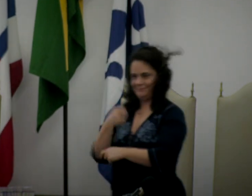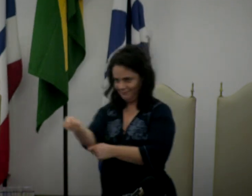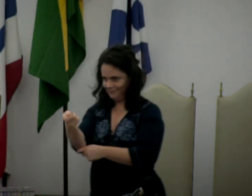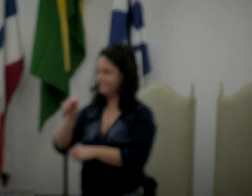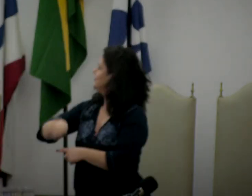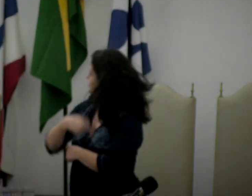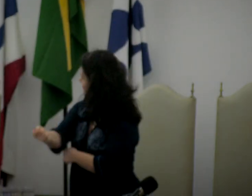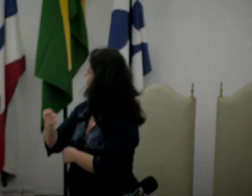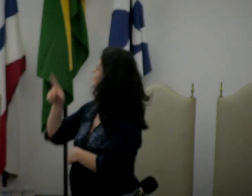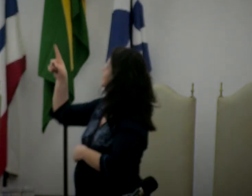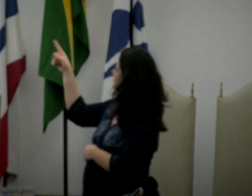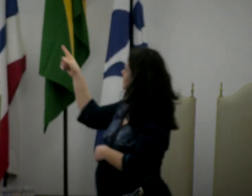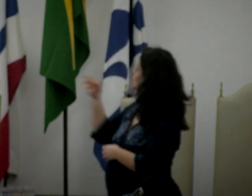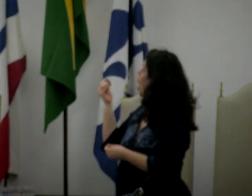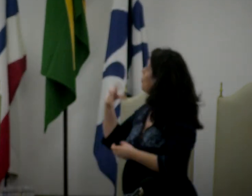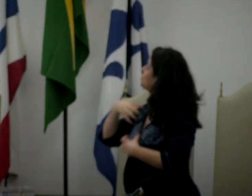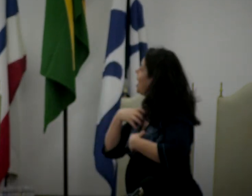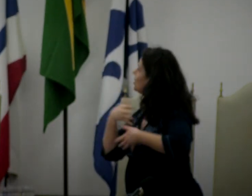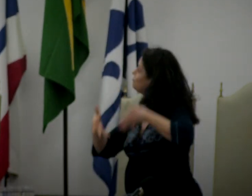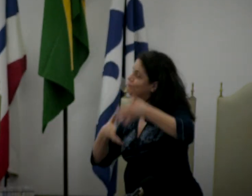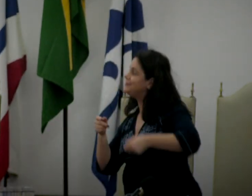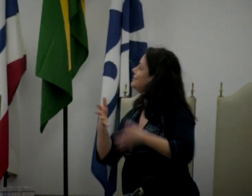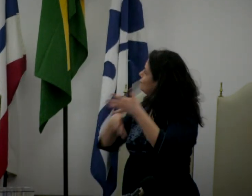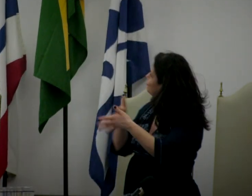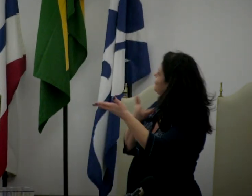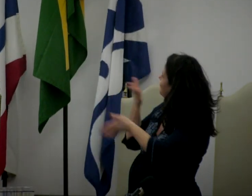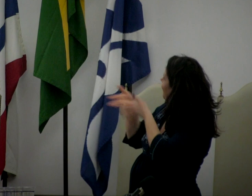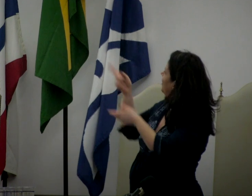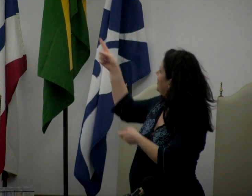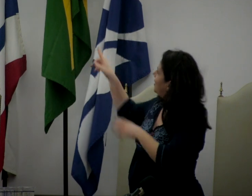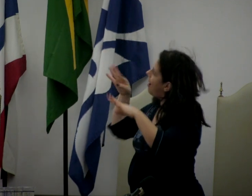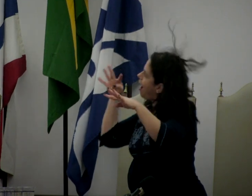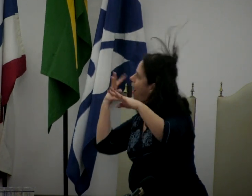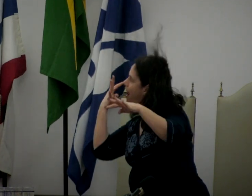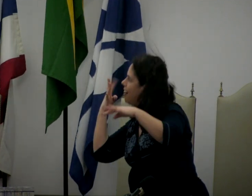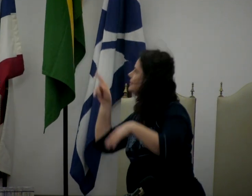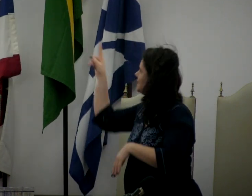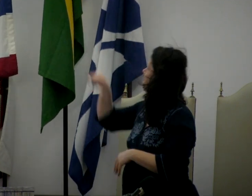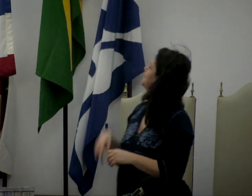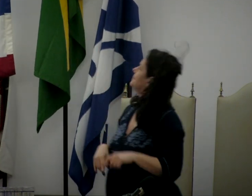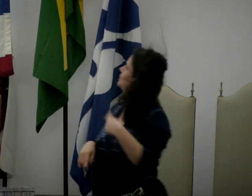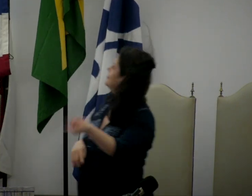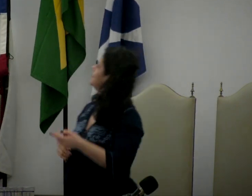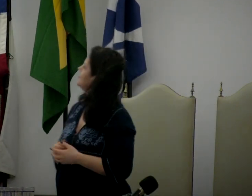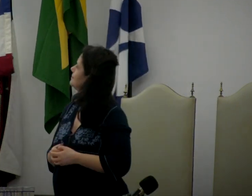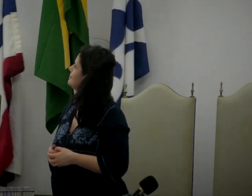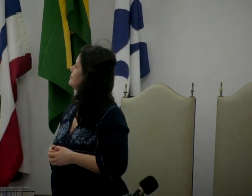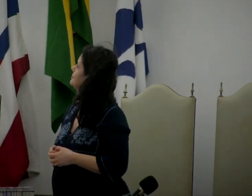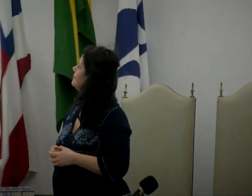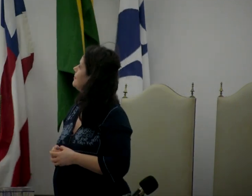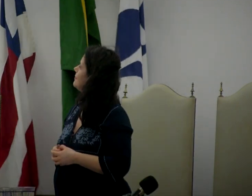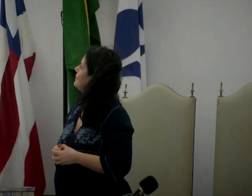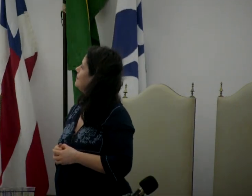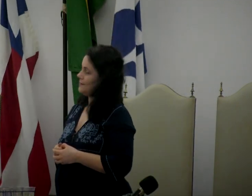Esse daí é o professor Charles Lepé, Abado Lepé, e a forma como ele utilizou a língua de sinais, então ele observava os surdos